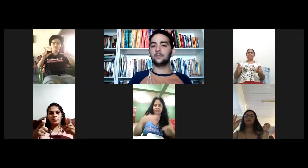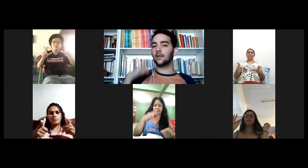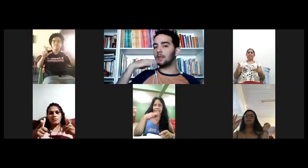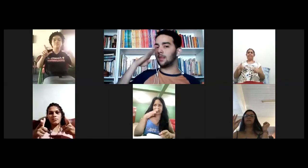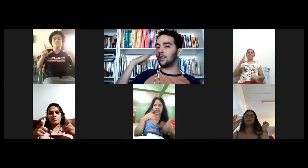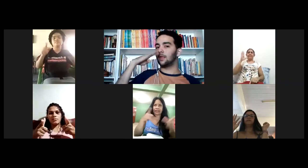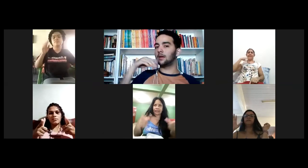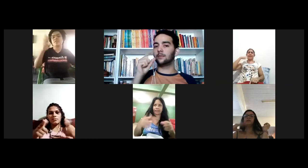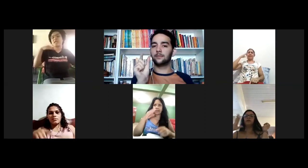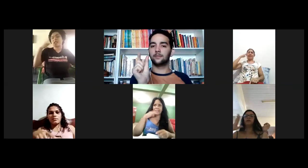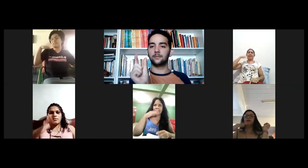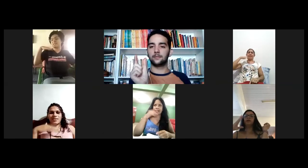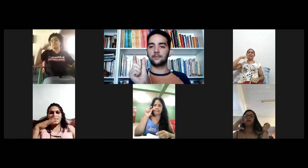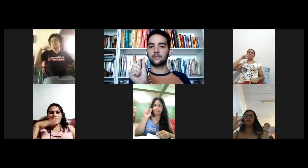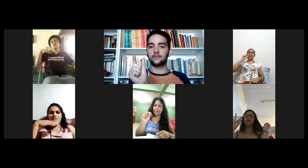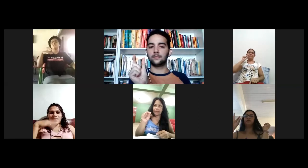pimenta,